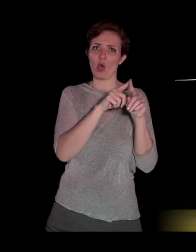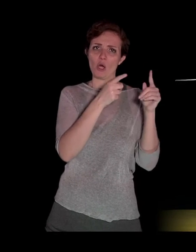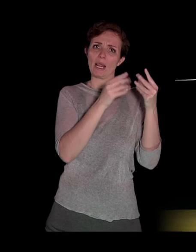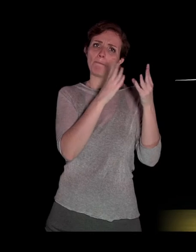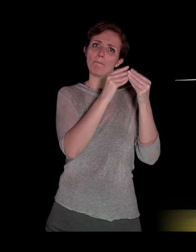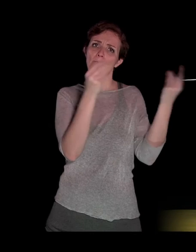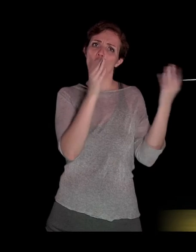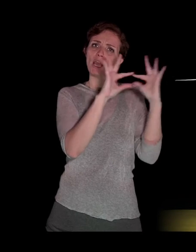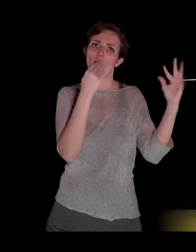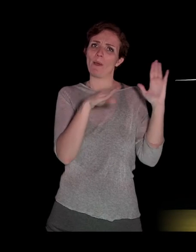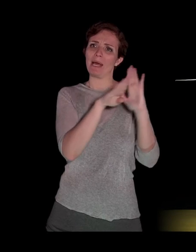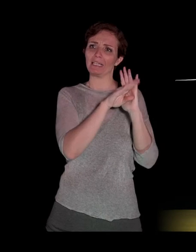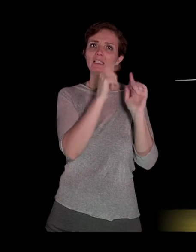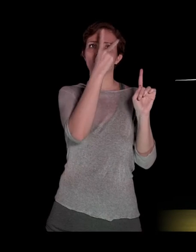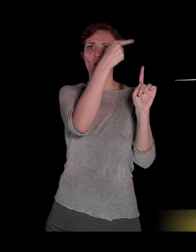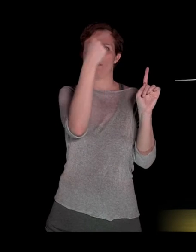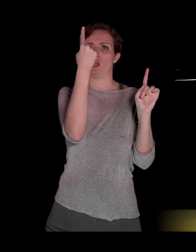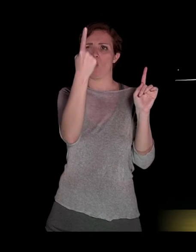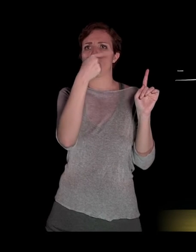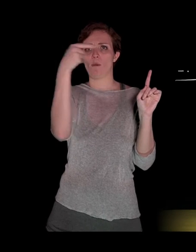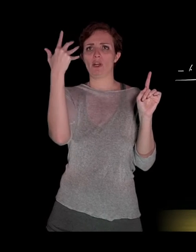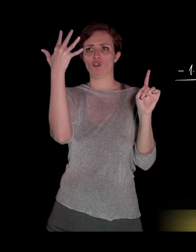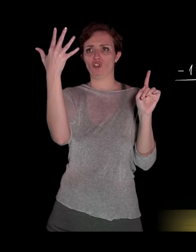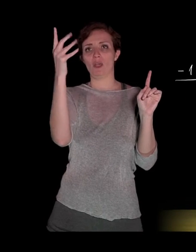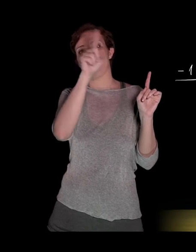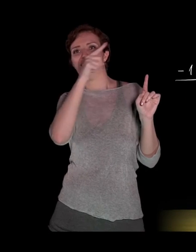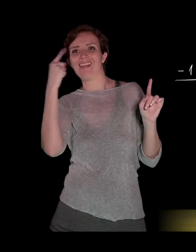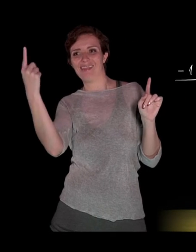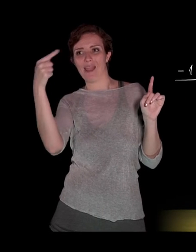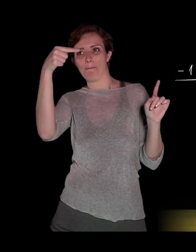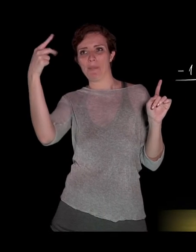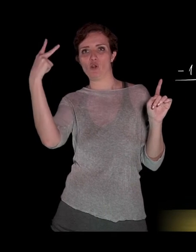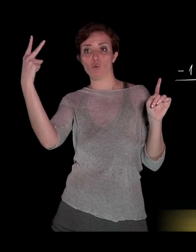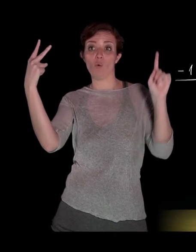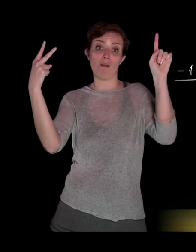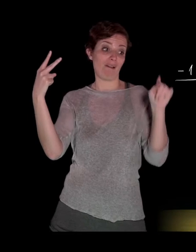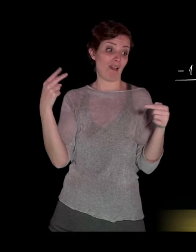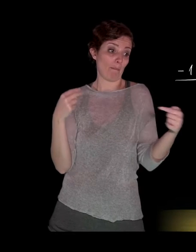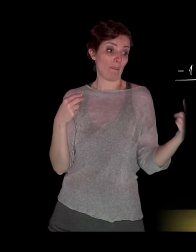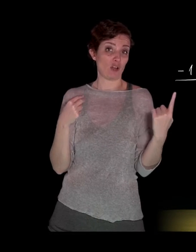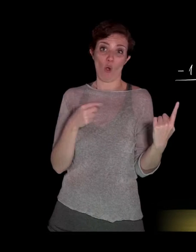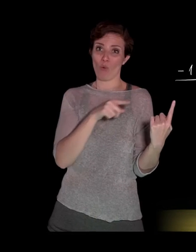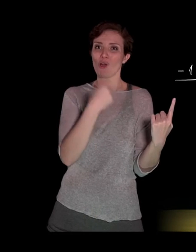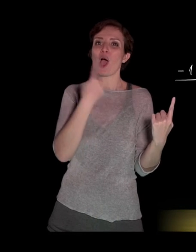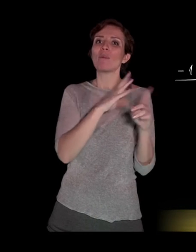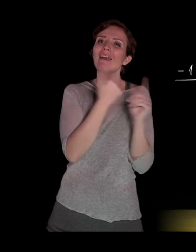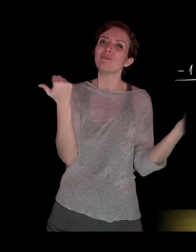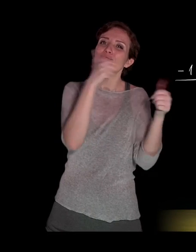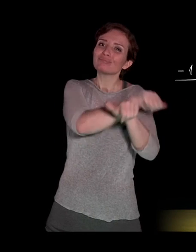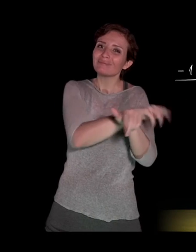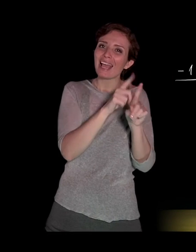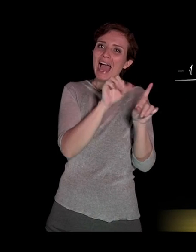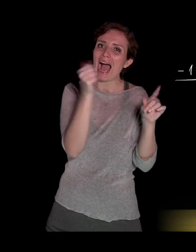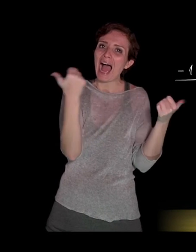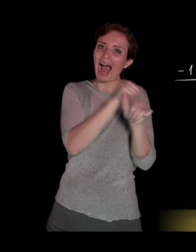1 - 5 e qui - 2 - 1 che è quel numero che è sostituito al posto di annullava al tutto e